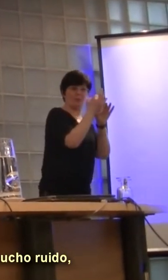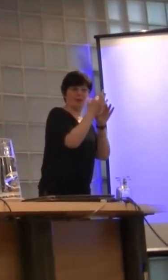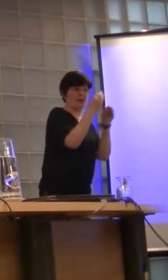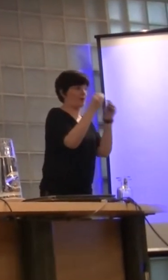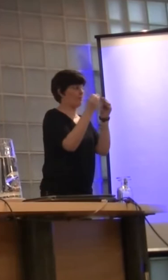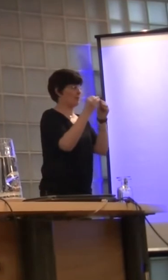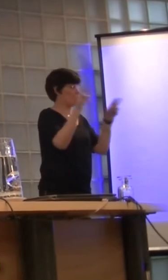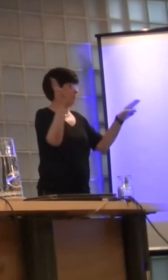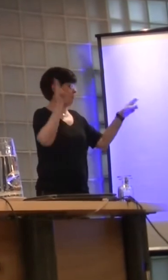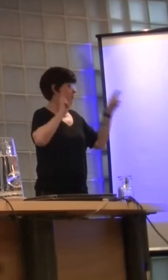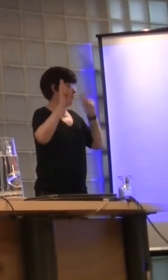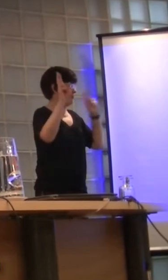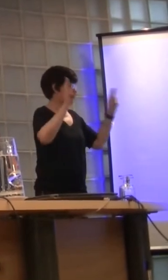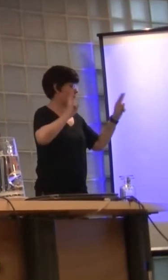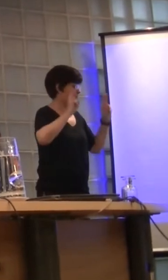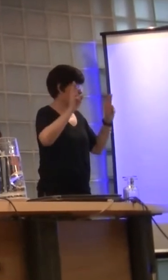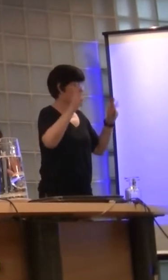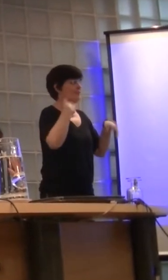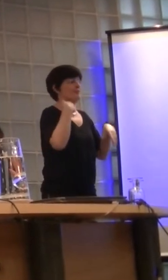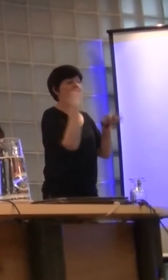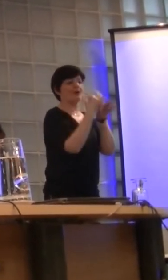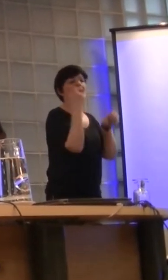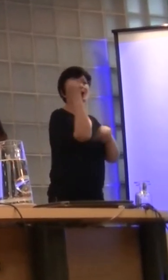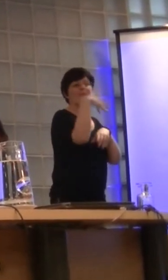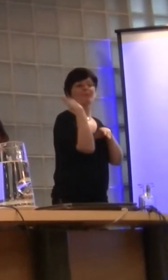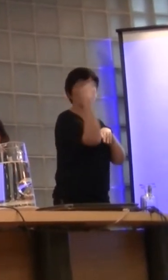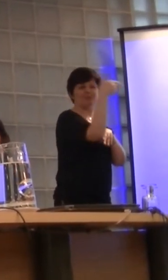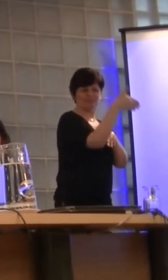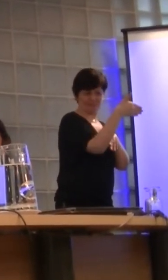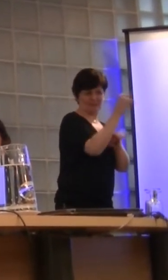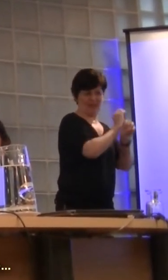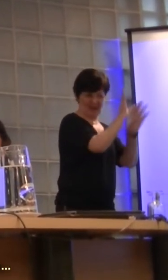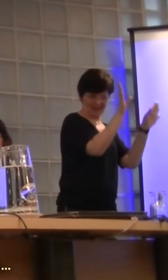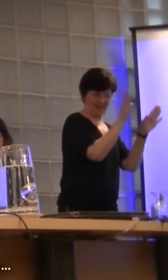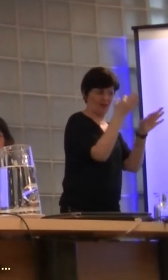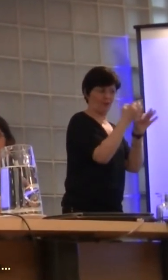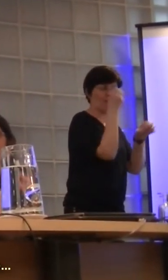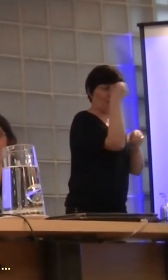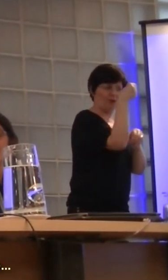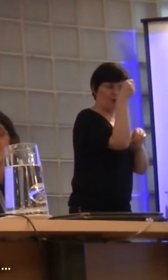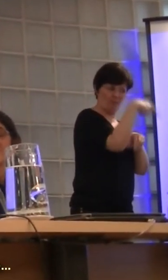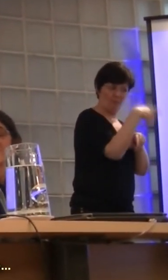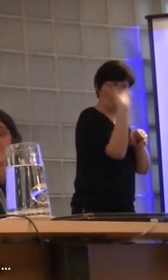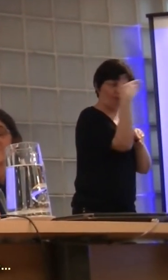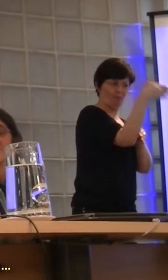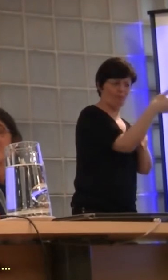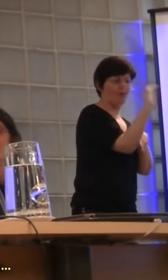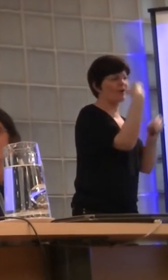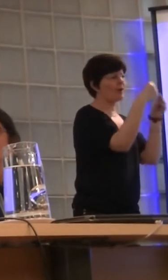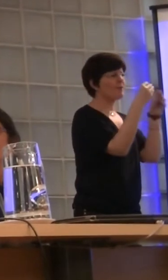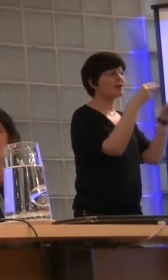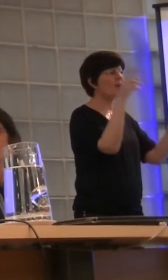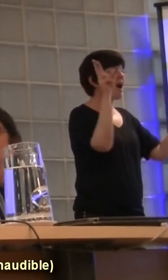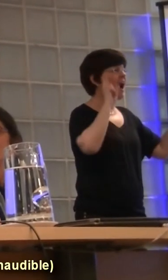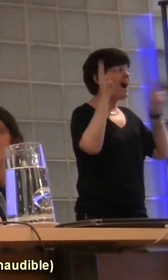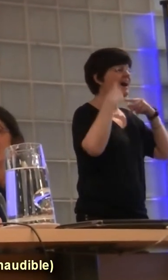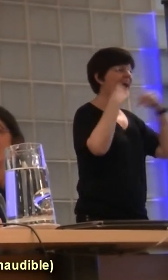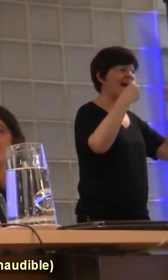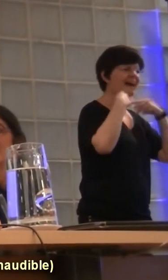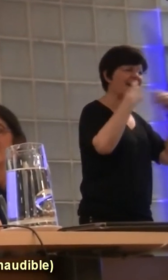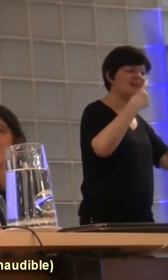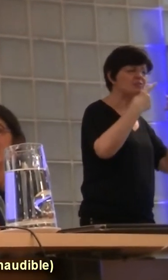mucho barullo, yo fui a un colegio común, les aclaro, hacía mucho ruido, mucho barullo, todo,